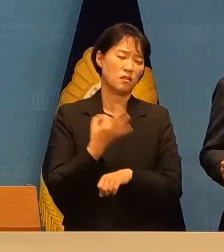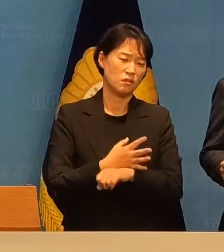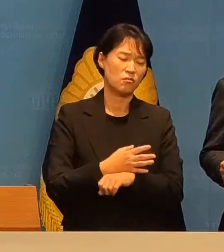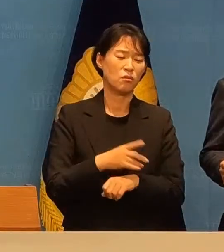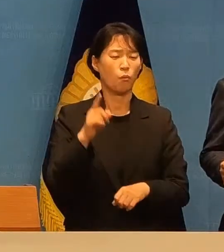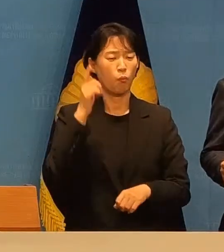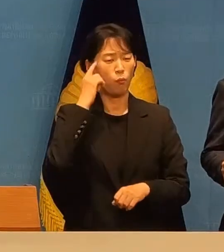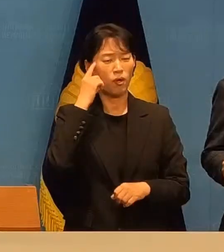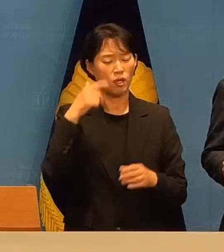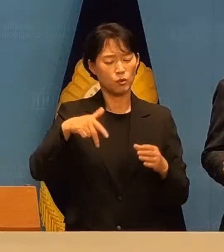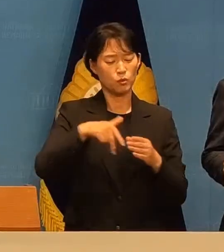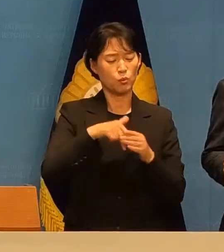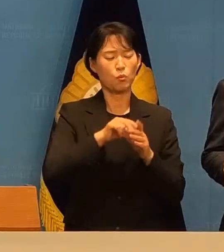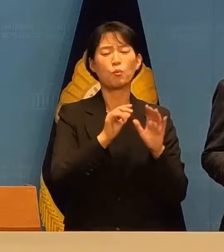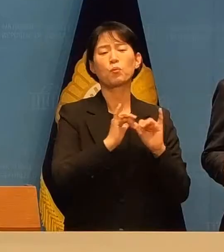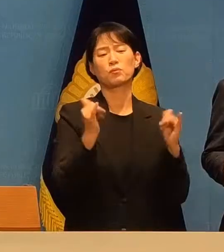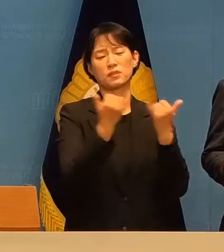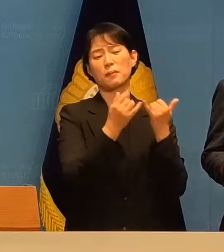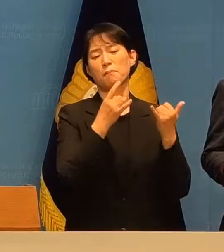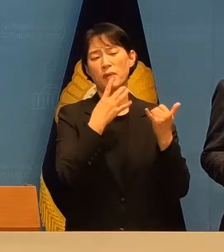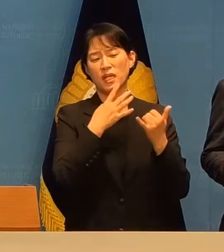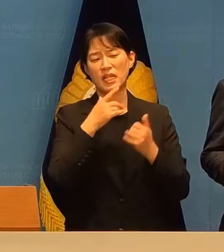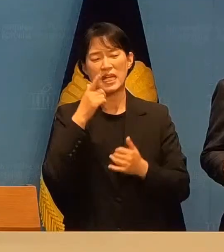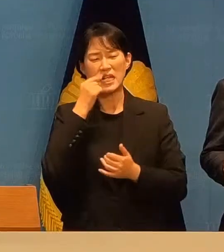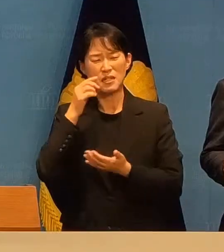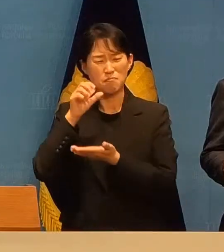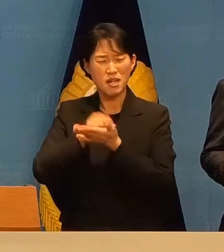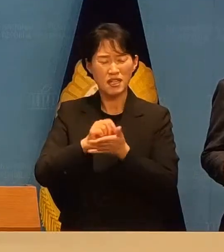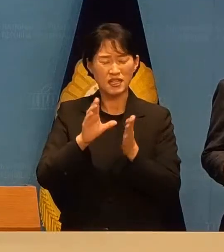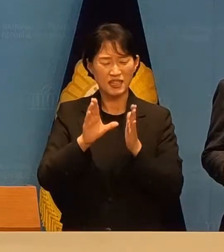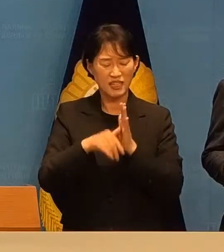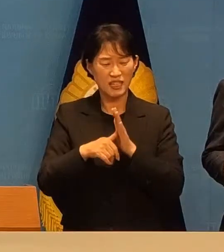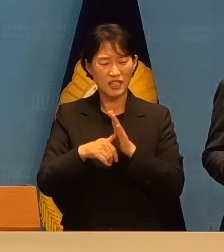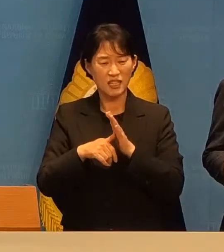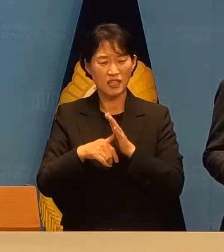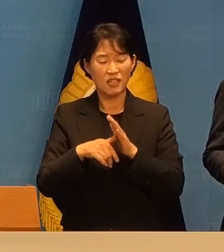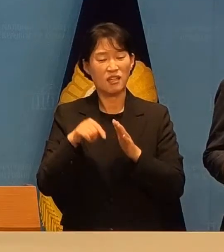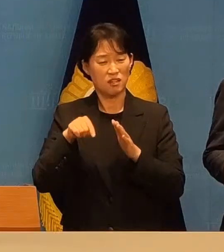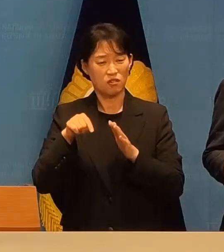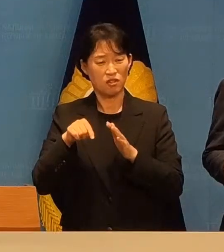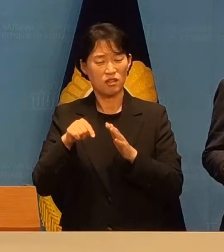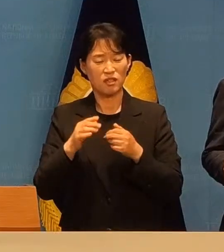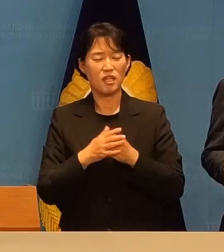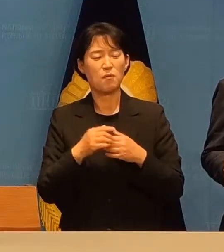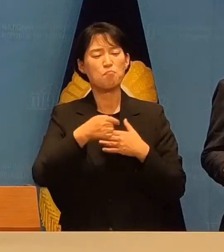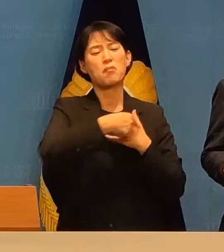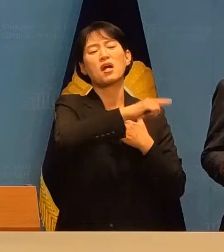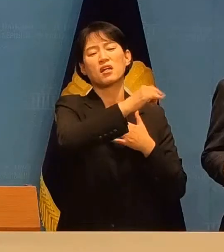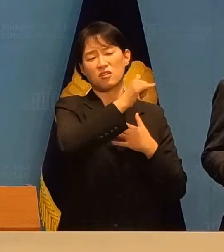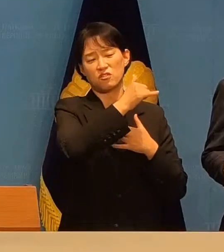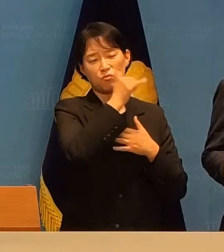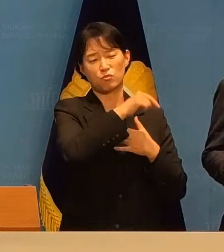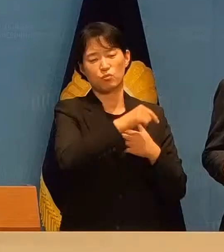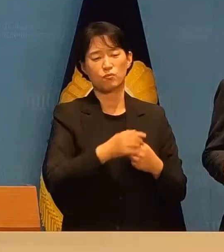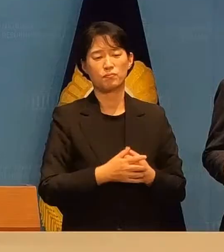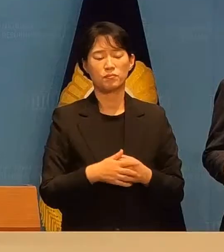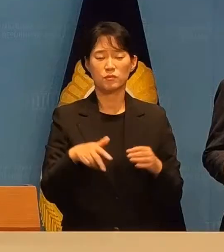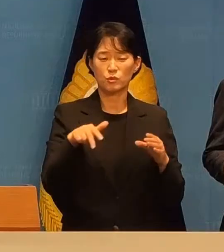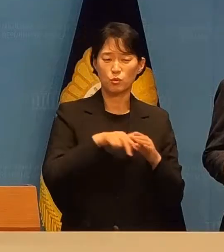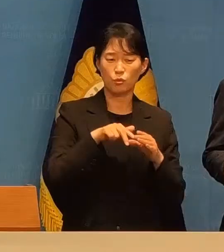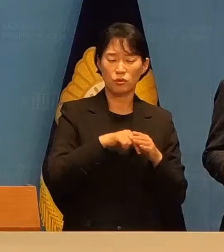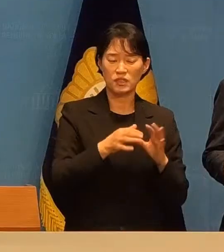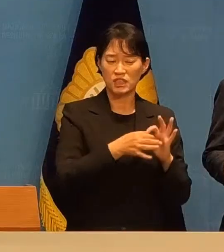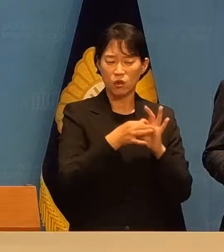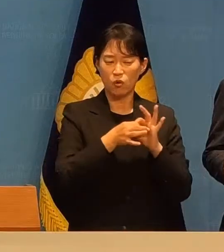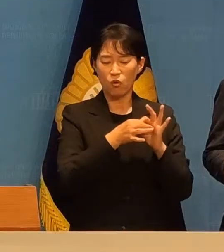종교 공동체만이 일제의 완전한 통제 밖에 있었기 때문입니다. 종교는 조직이 있었고